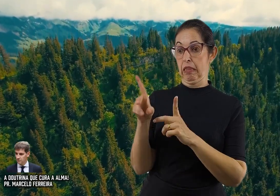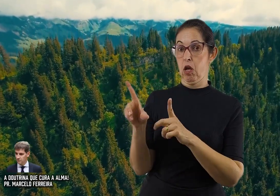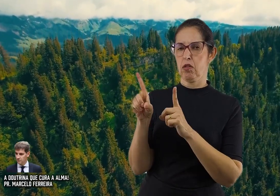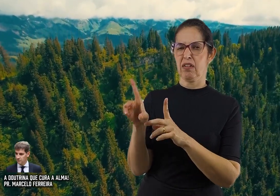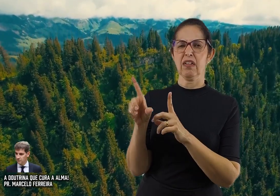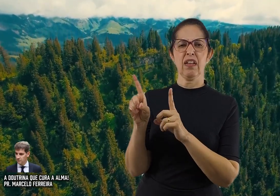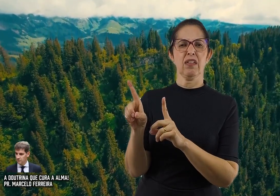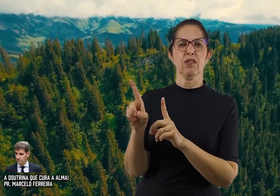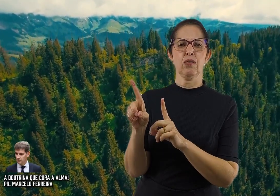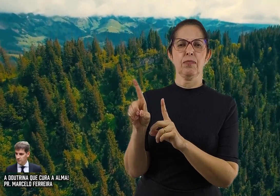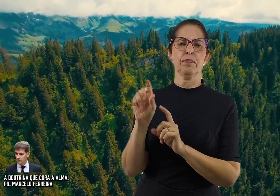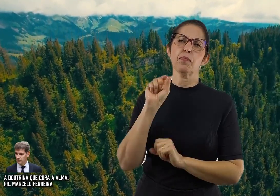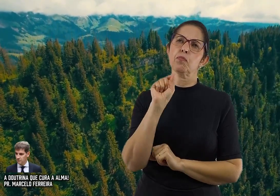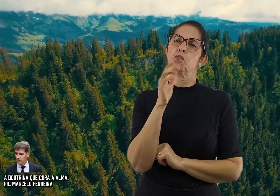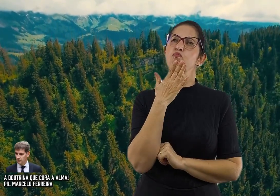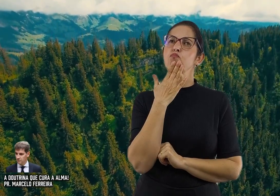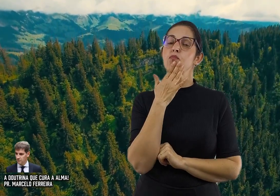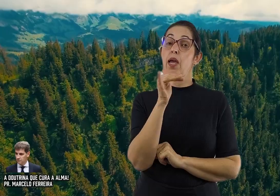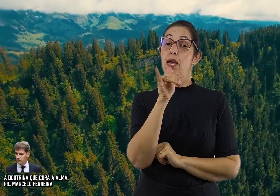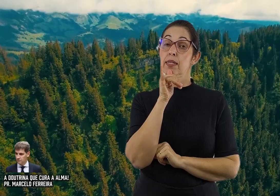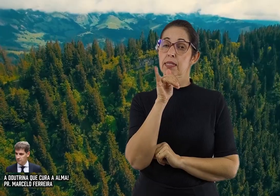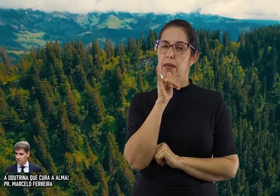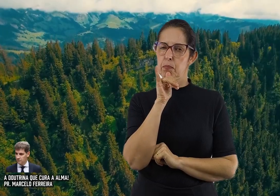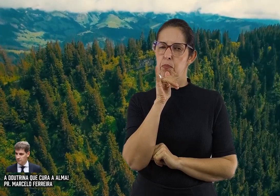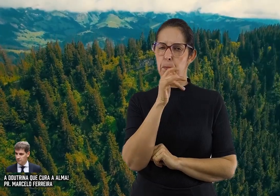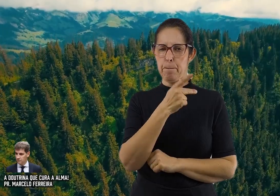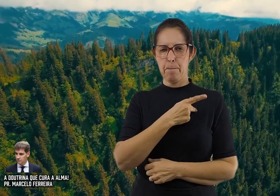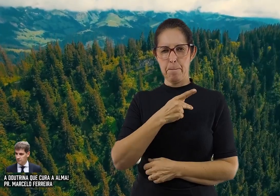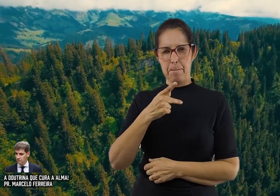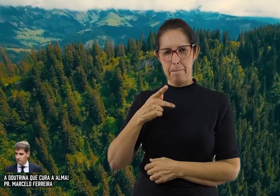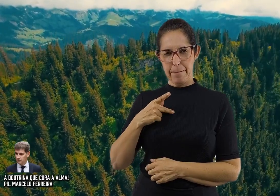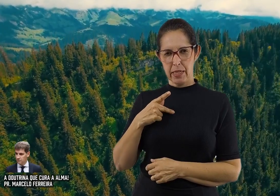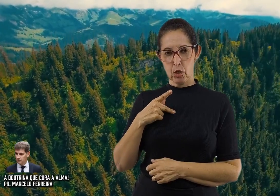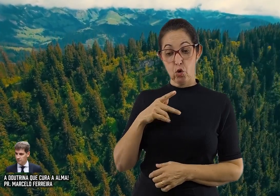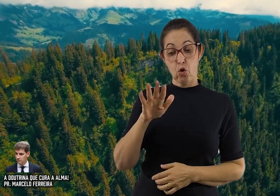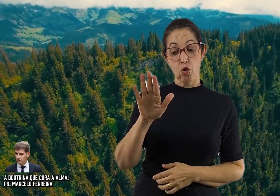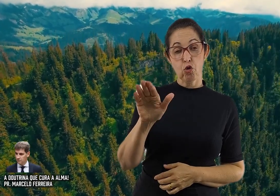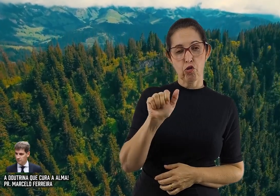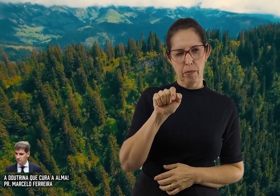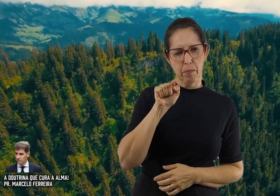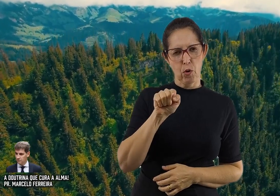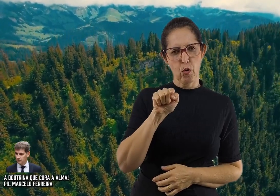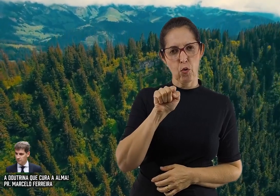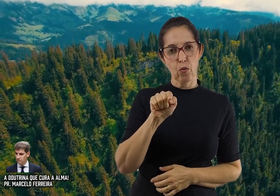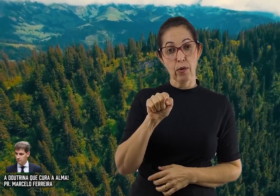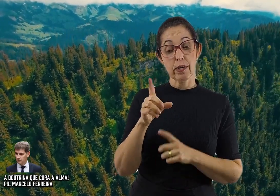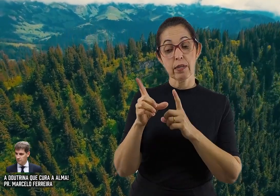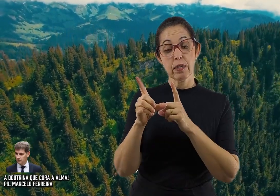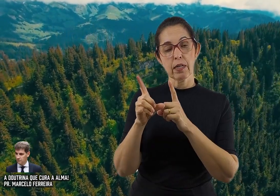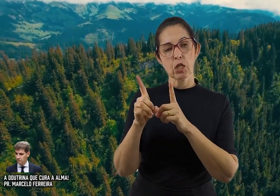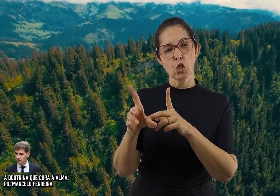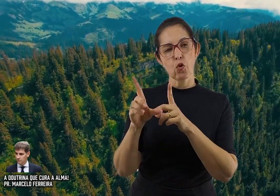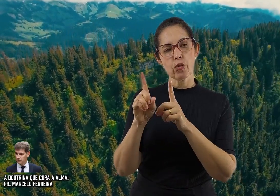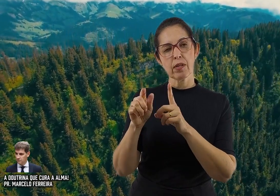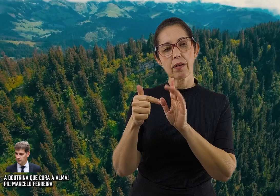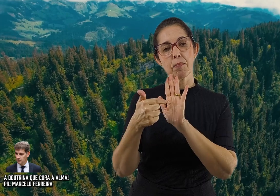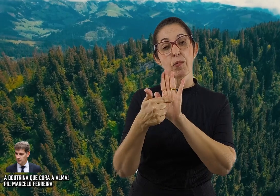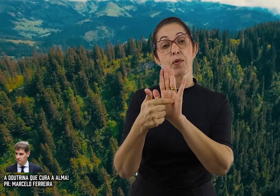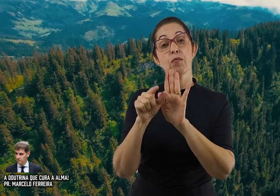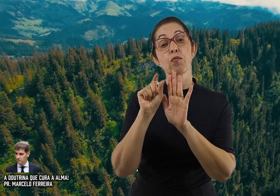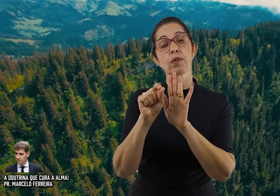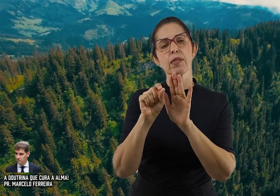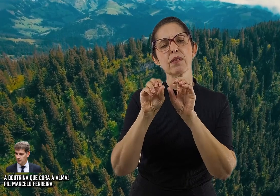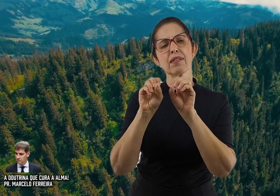Doutrinar, por exemplo, o pastor sentou com você no banco, ele te ensinou a consultar o Senhor, ele está te doutrinando, ensinando